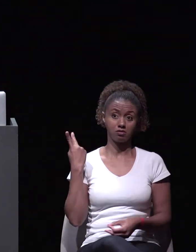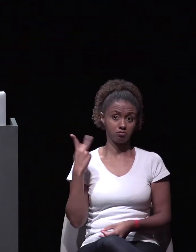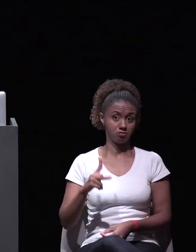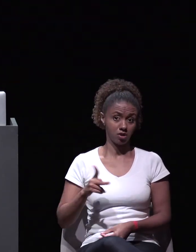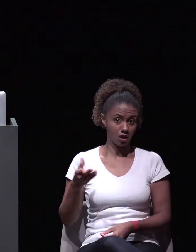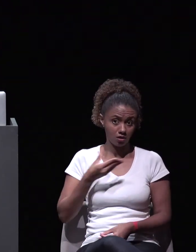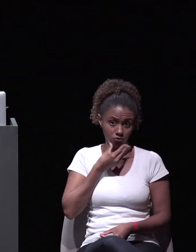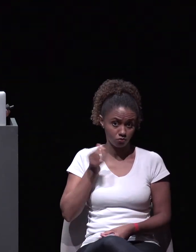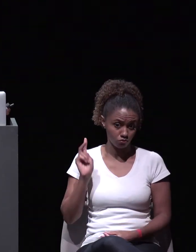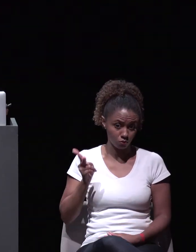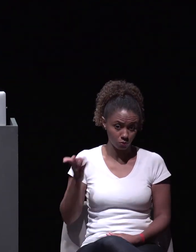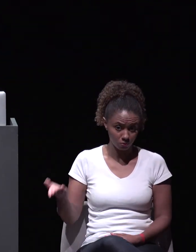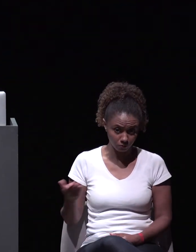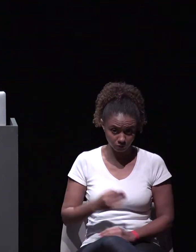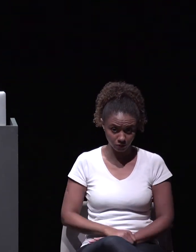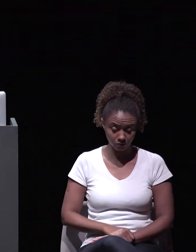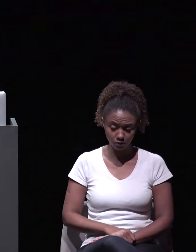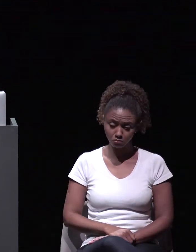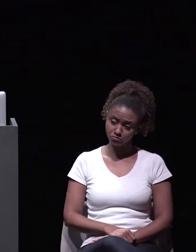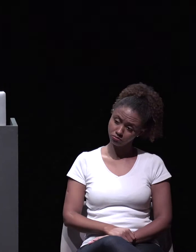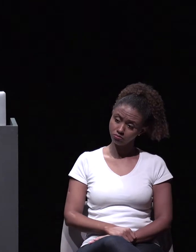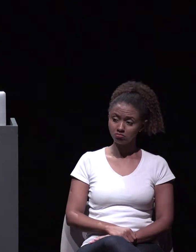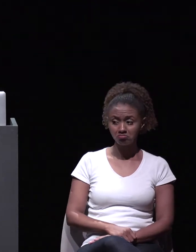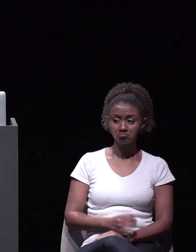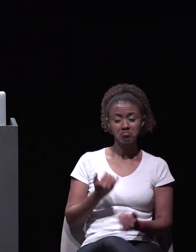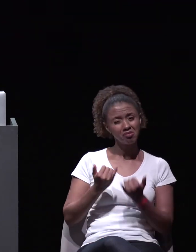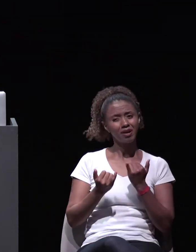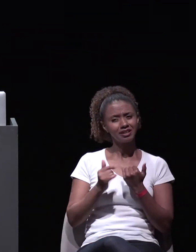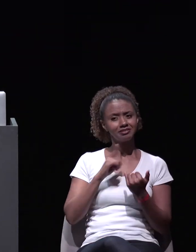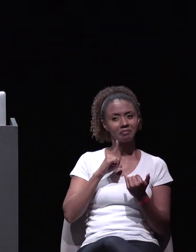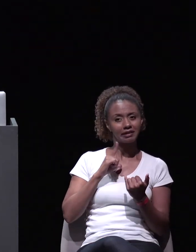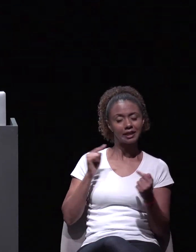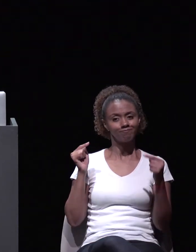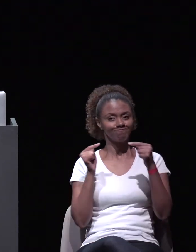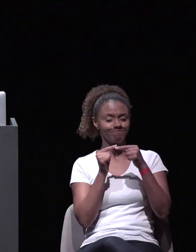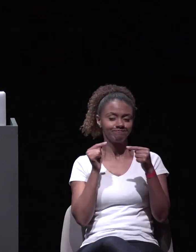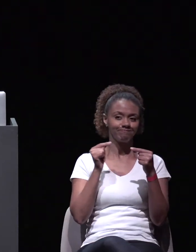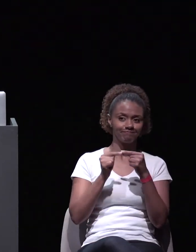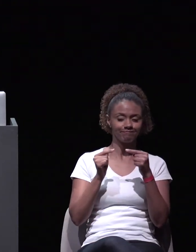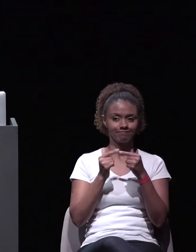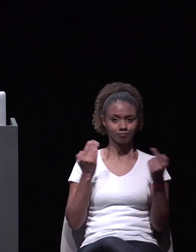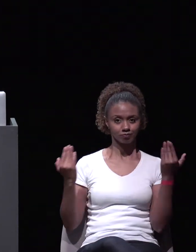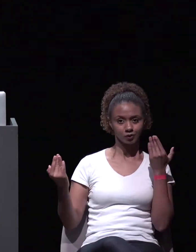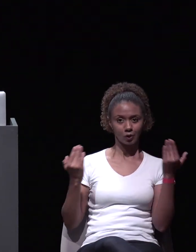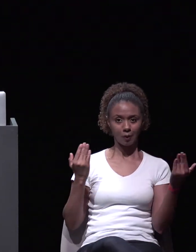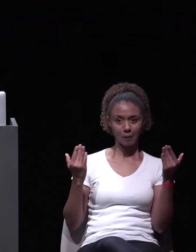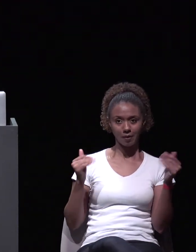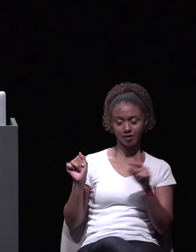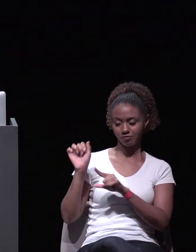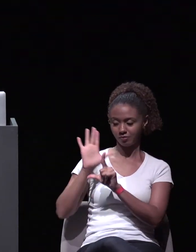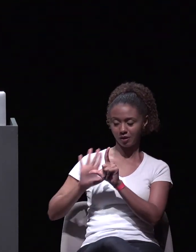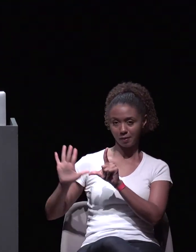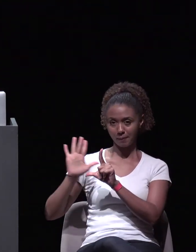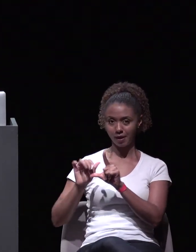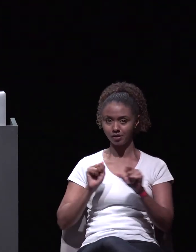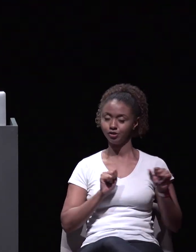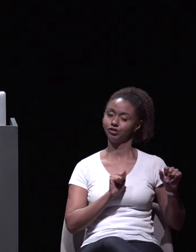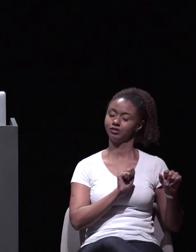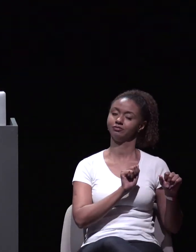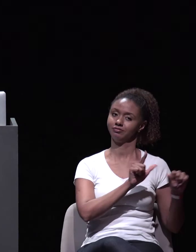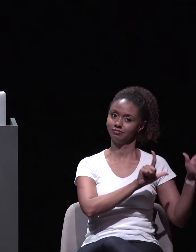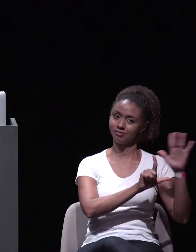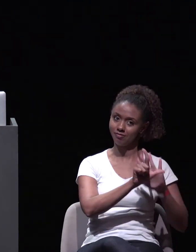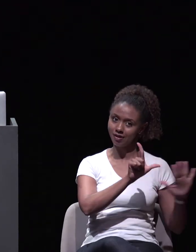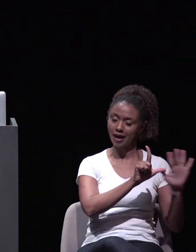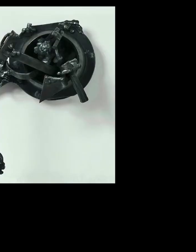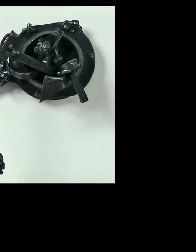né? Então, me parece haver um certo paralelo de sentidos, né, entre